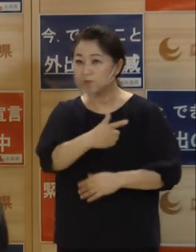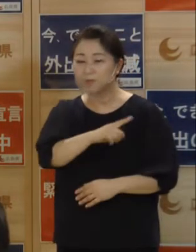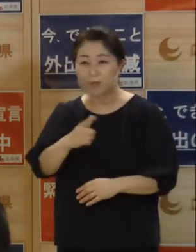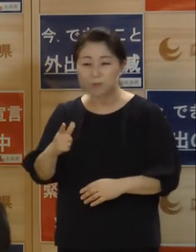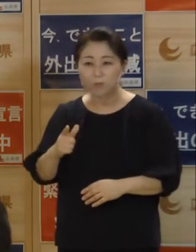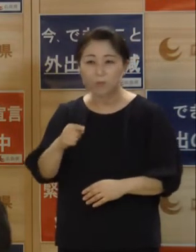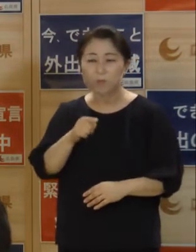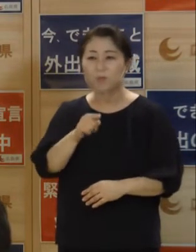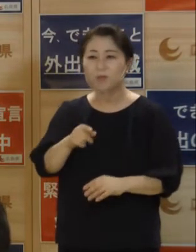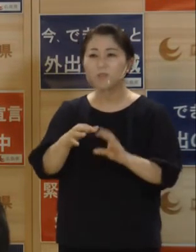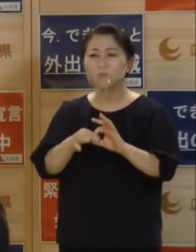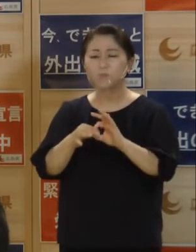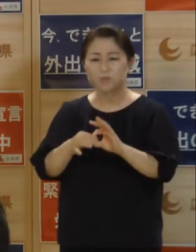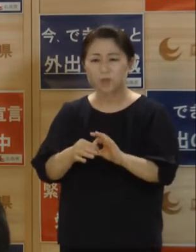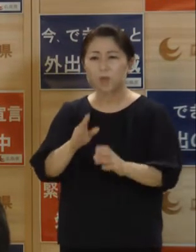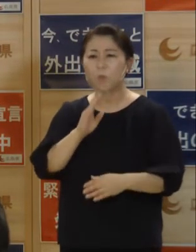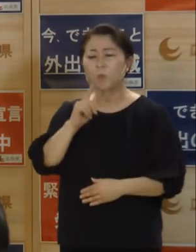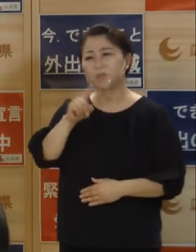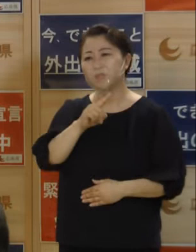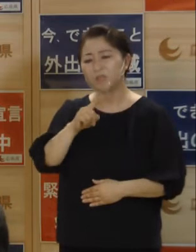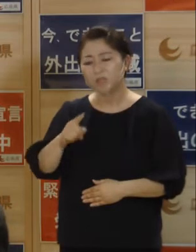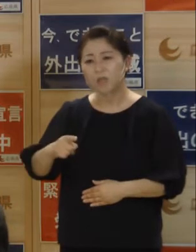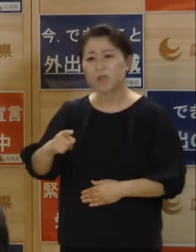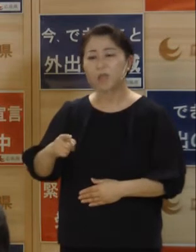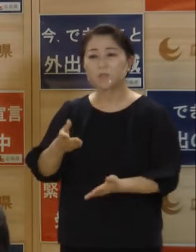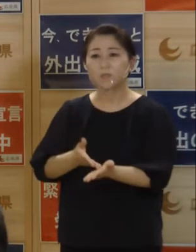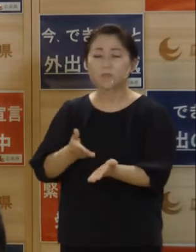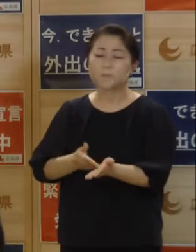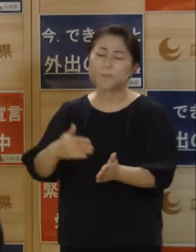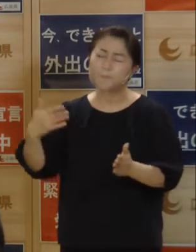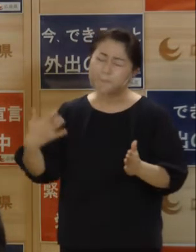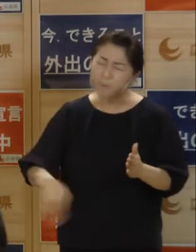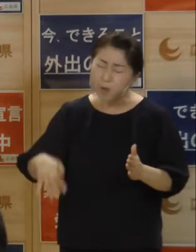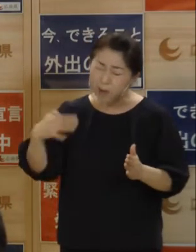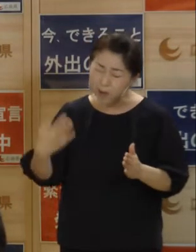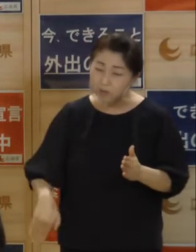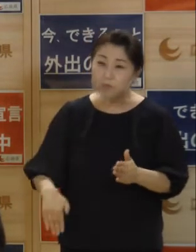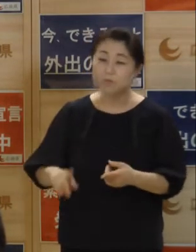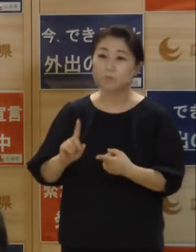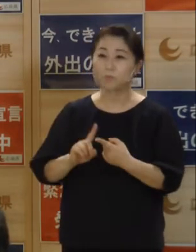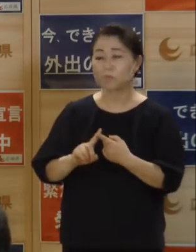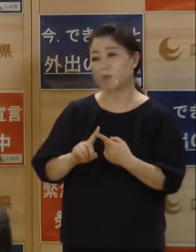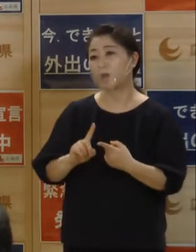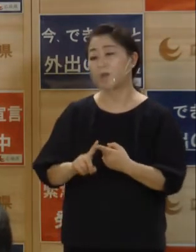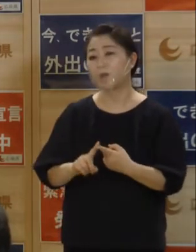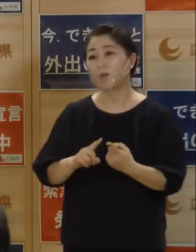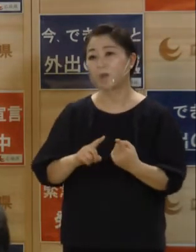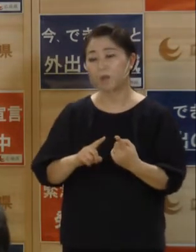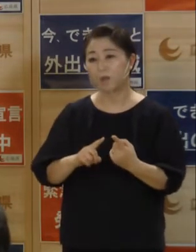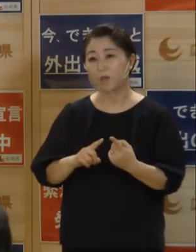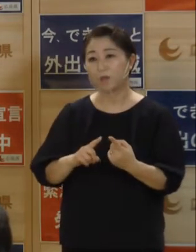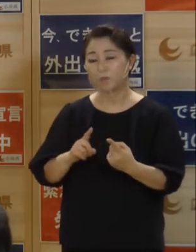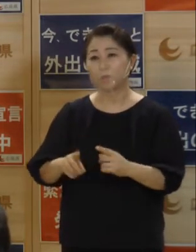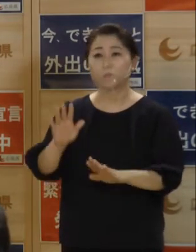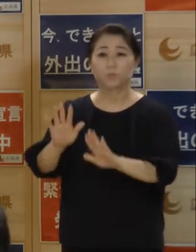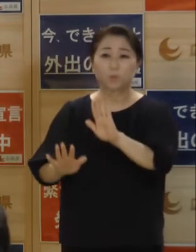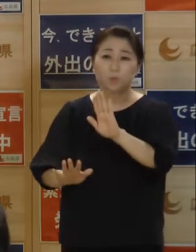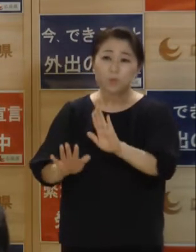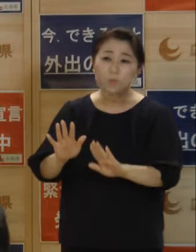全くまだ説明されていないだとか、そういった状況ですよ